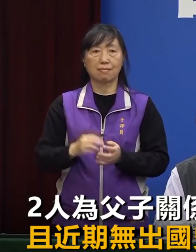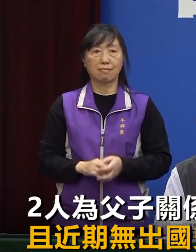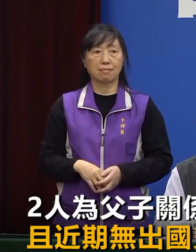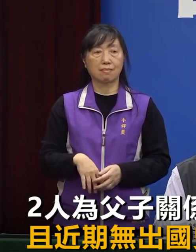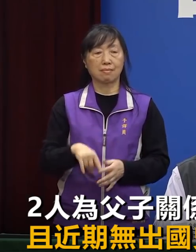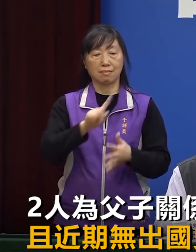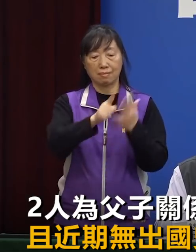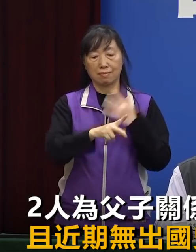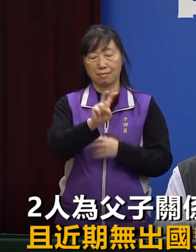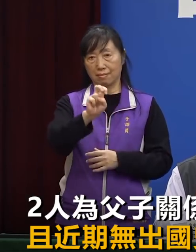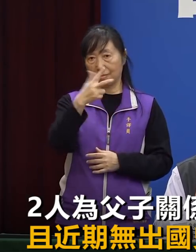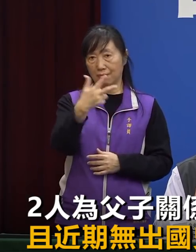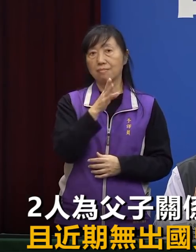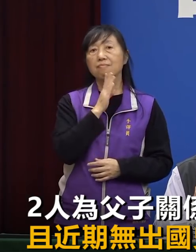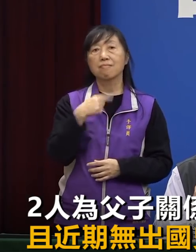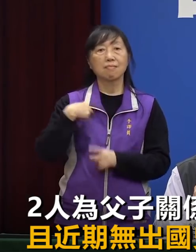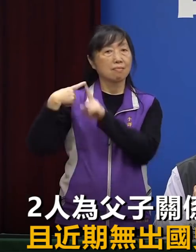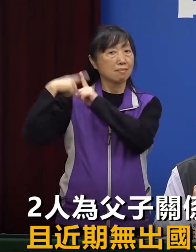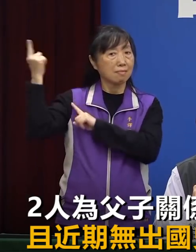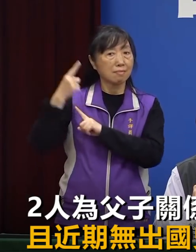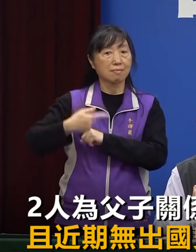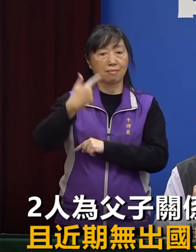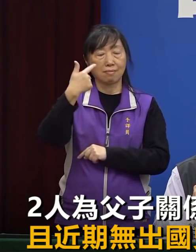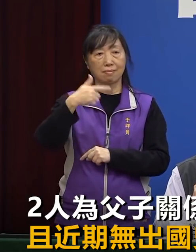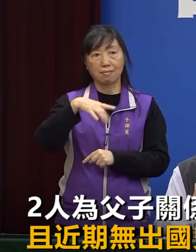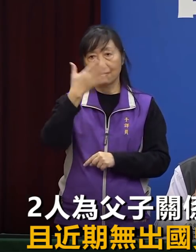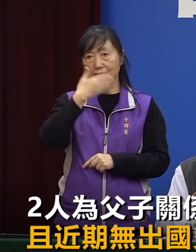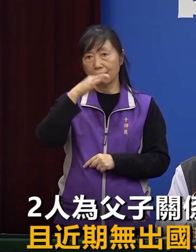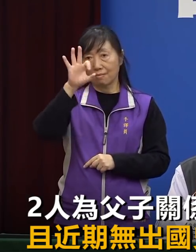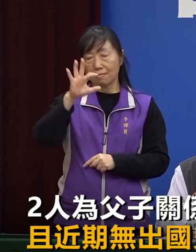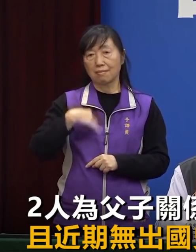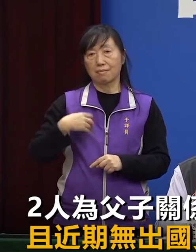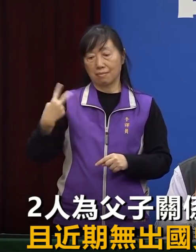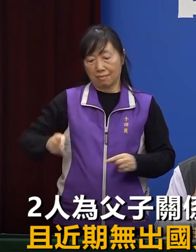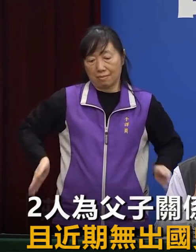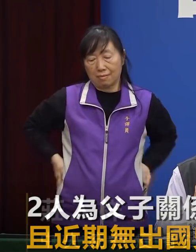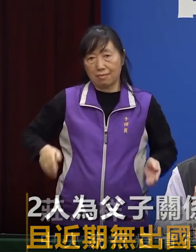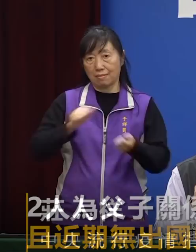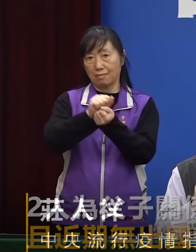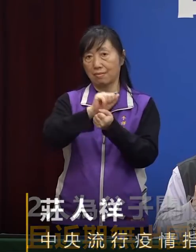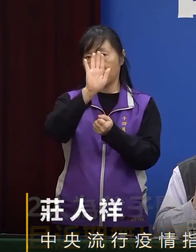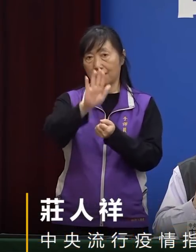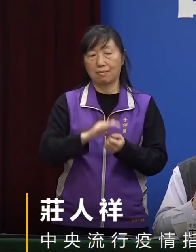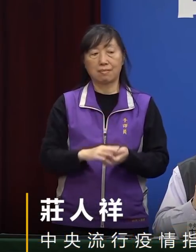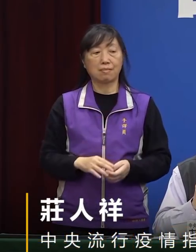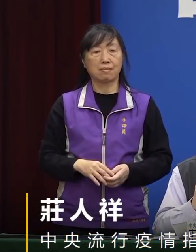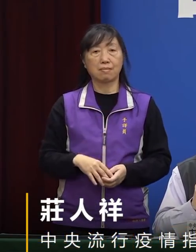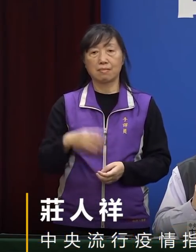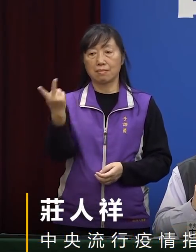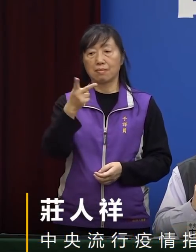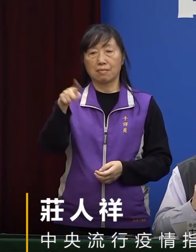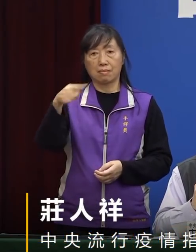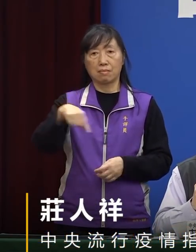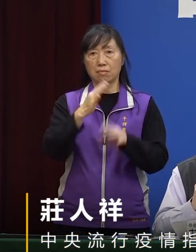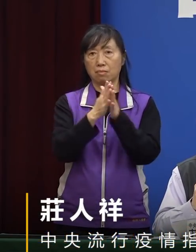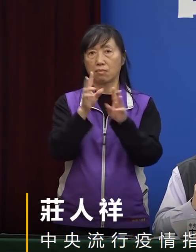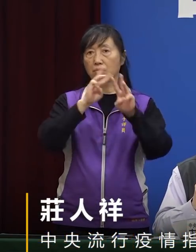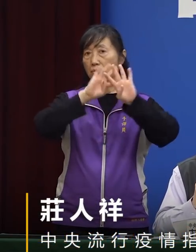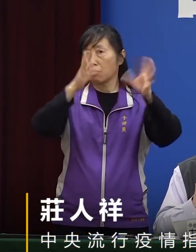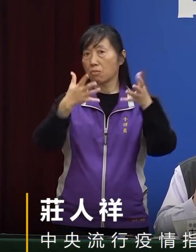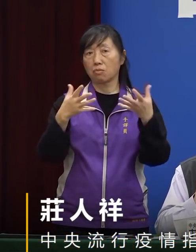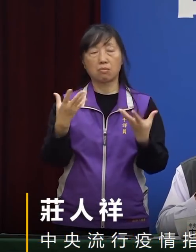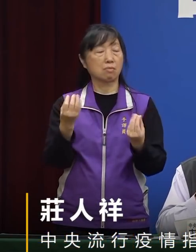是有高血压、糖尿病、慢性病的洗肾病人哦，他们两个都没就近期都没有出国史